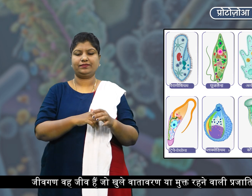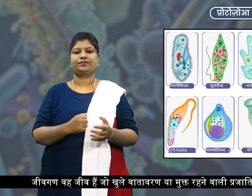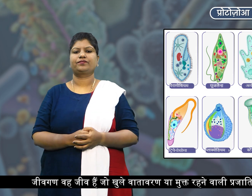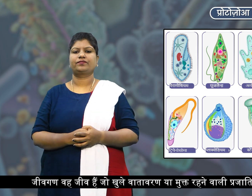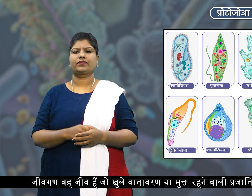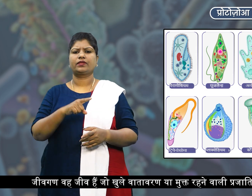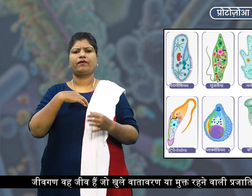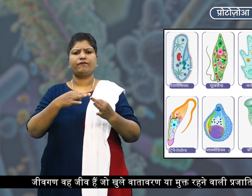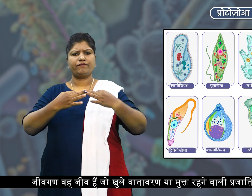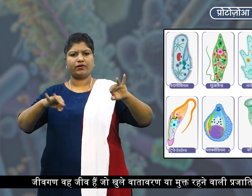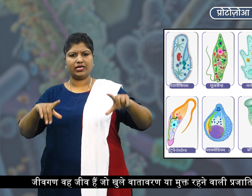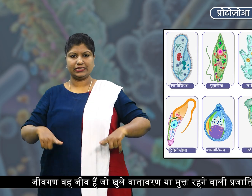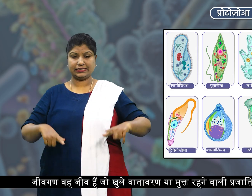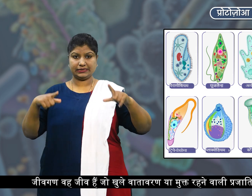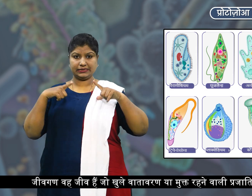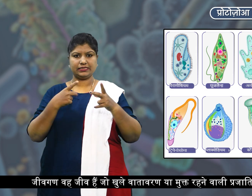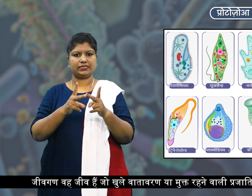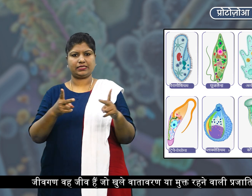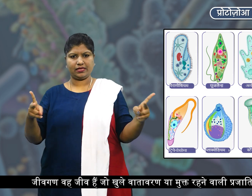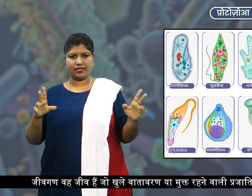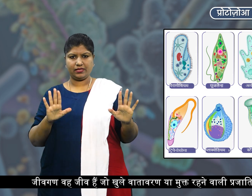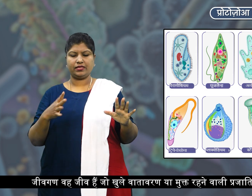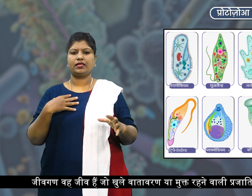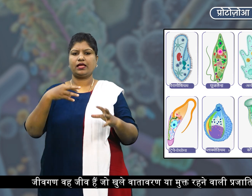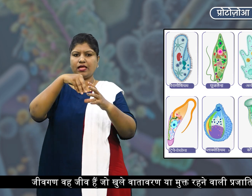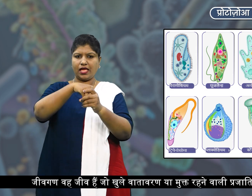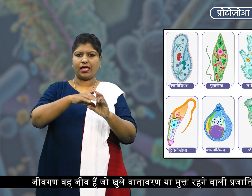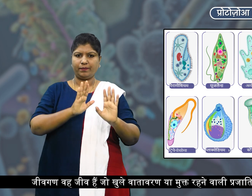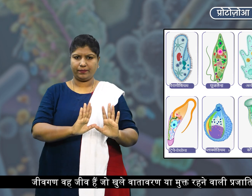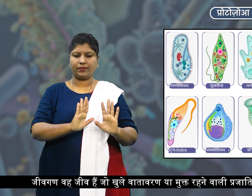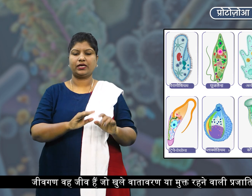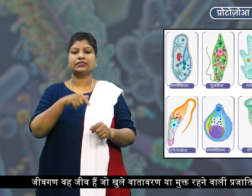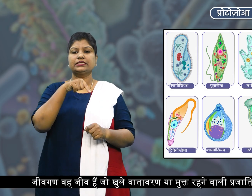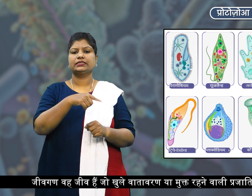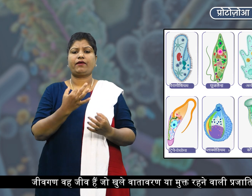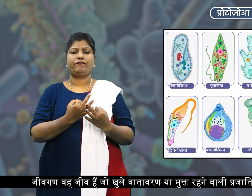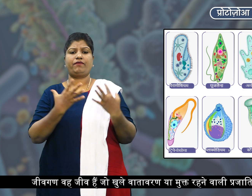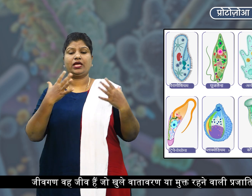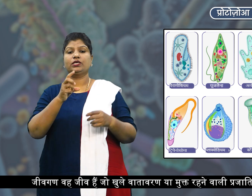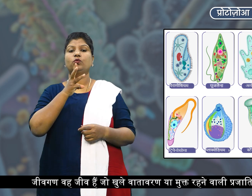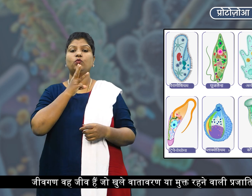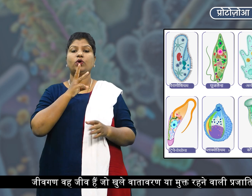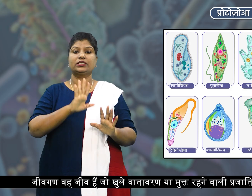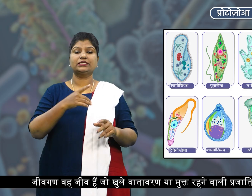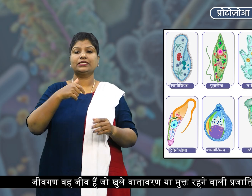जीवगण वह जीव है जो खुले वातावरण या मुक्त रहने वाली प्रजातियों में कहलाती है,